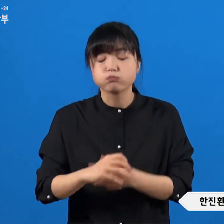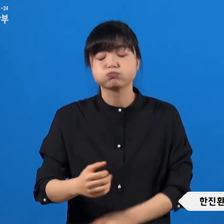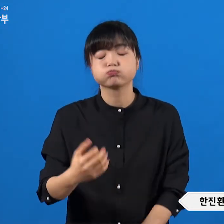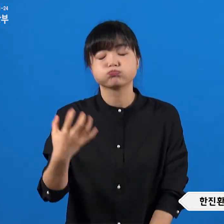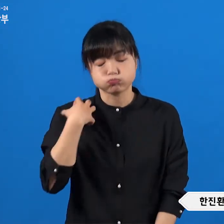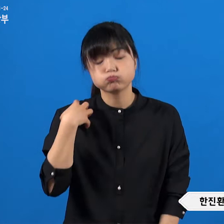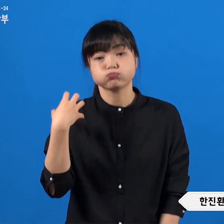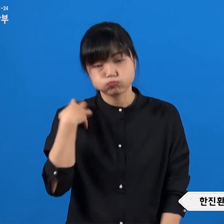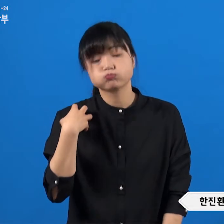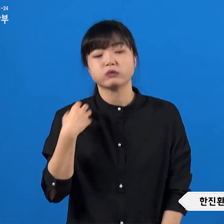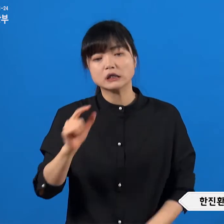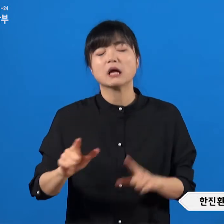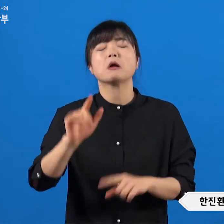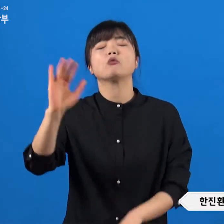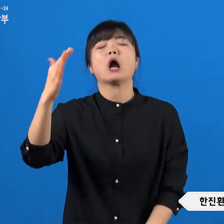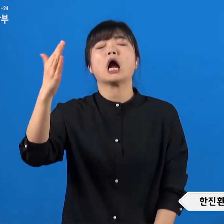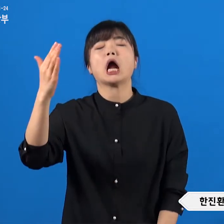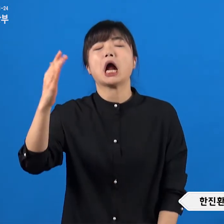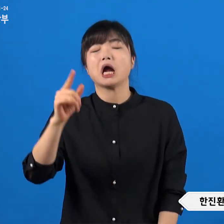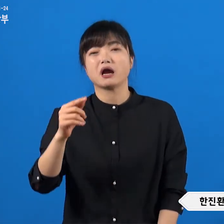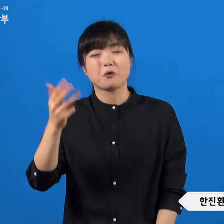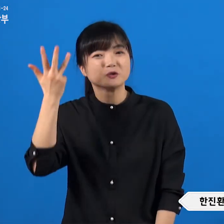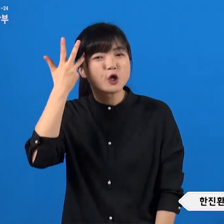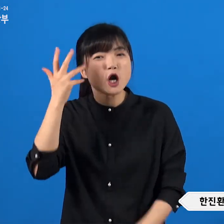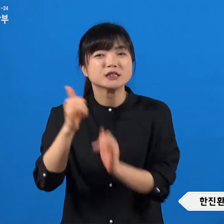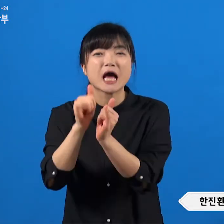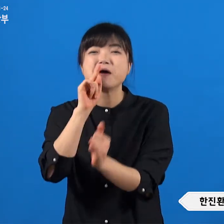지면 된다고 그렇게 주장을 했습니다.